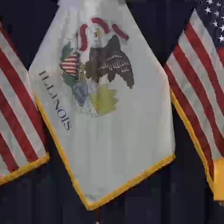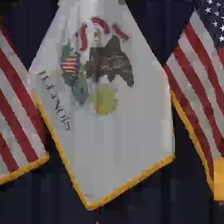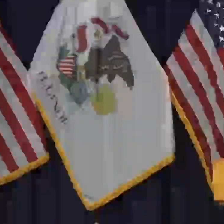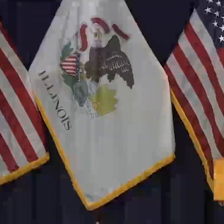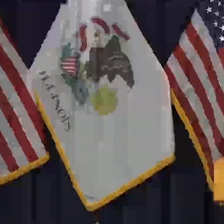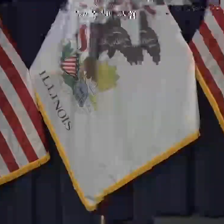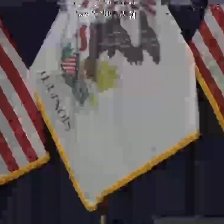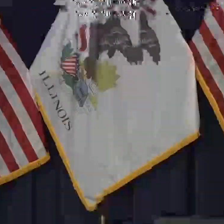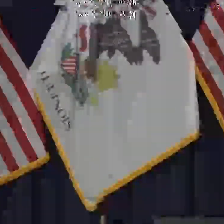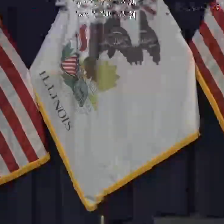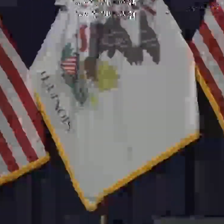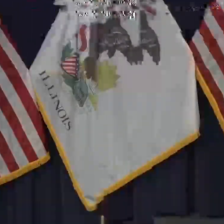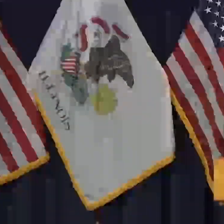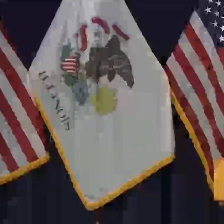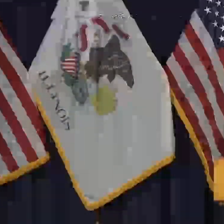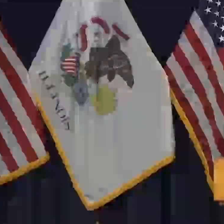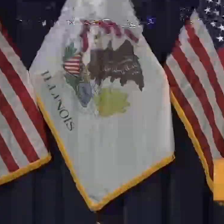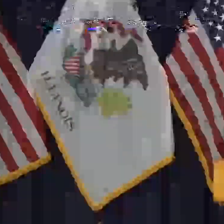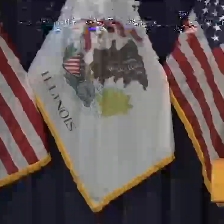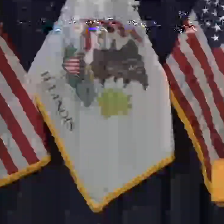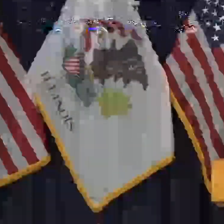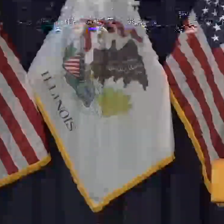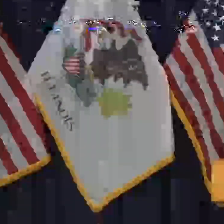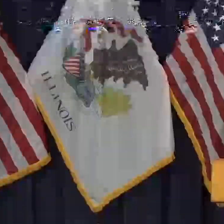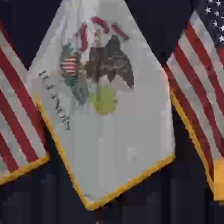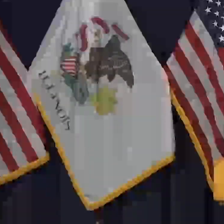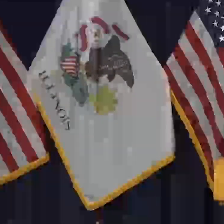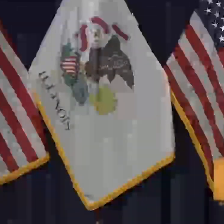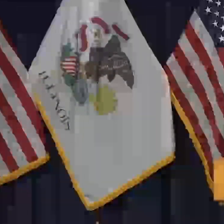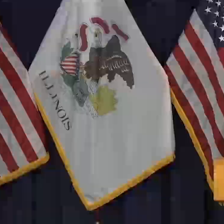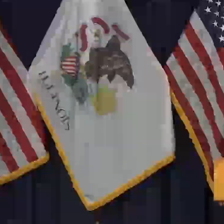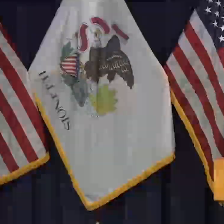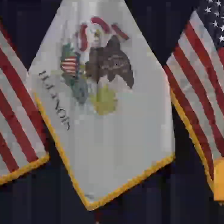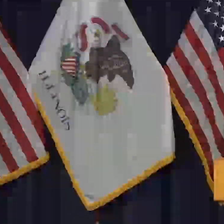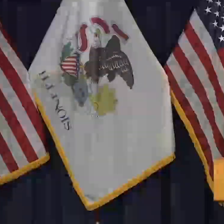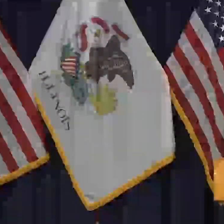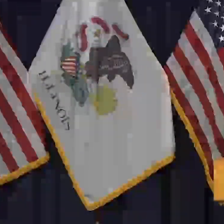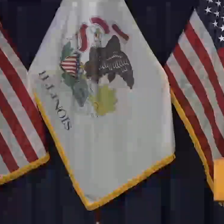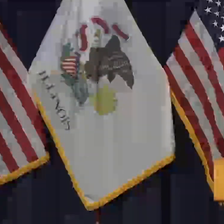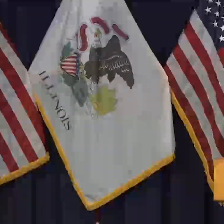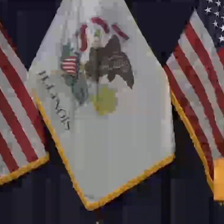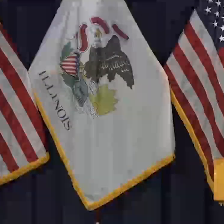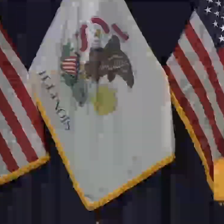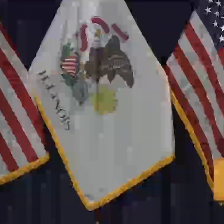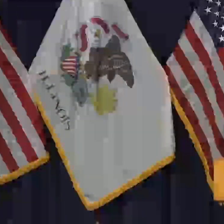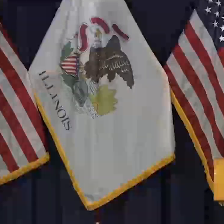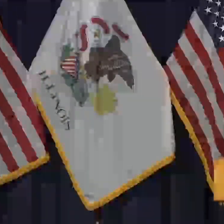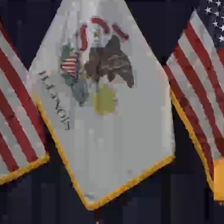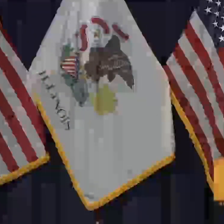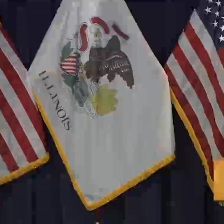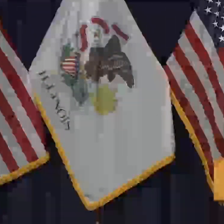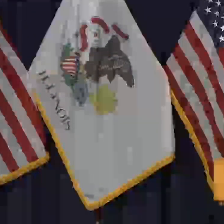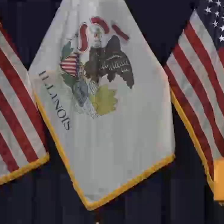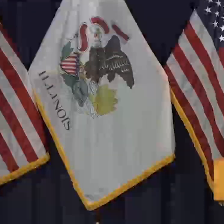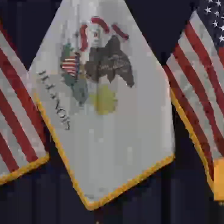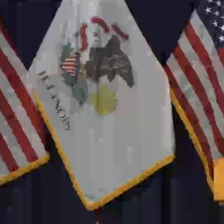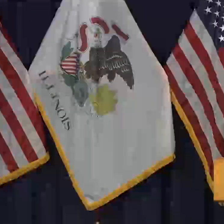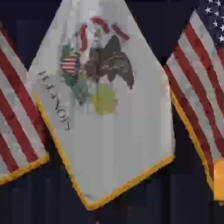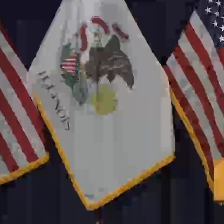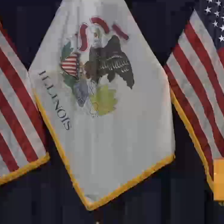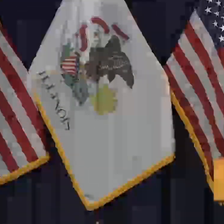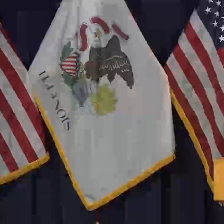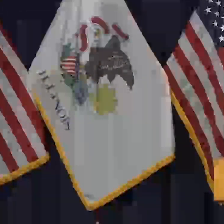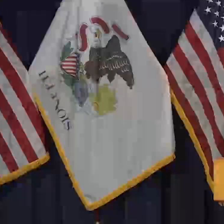son gratis para todos. Muchas poblaciones vulnerables están afectadas por esta pandemia